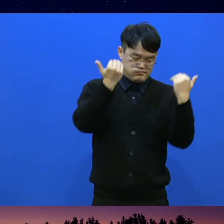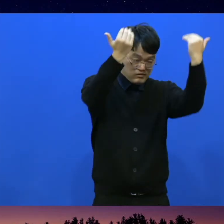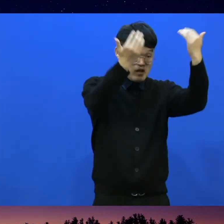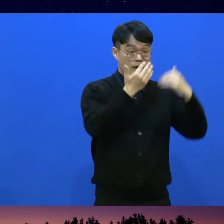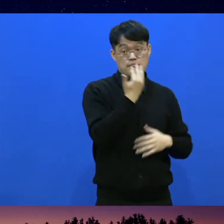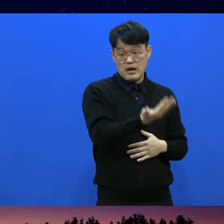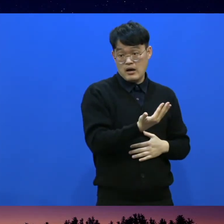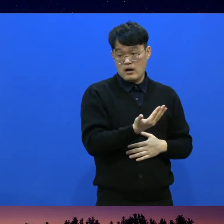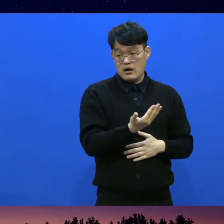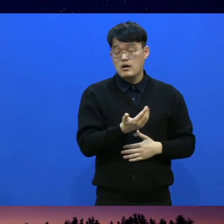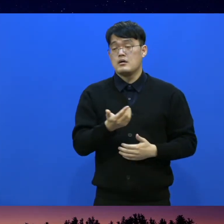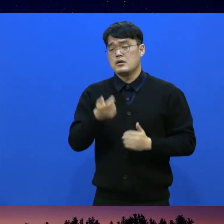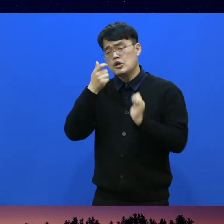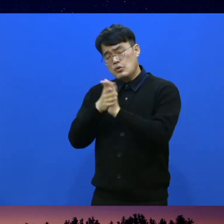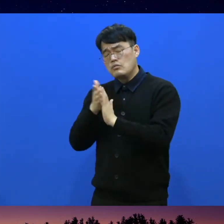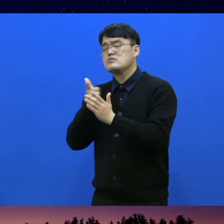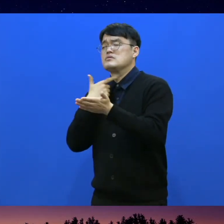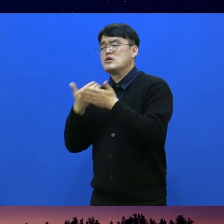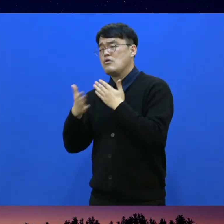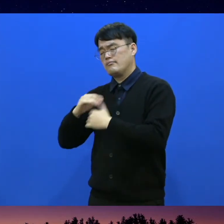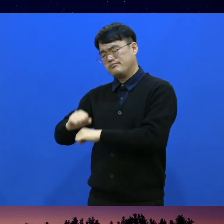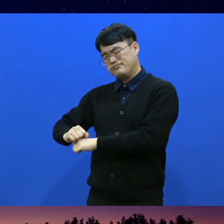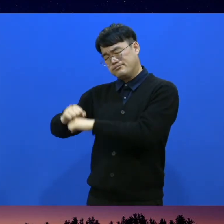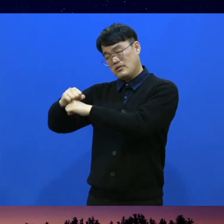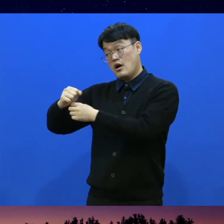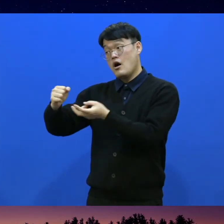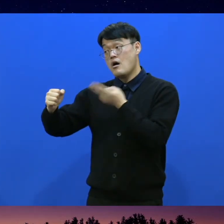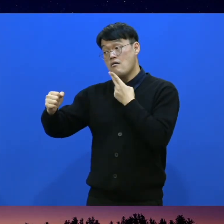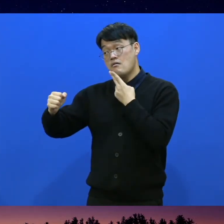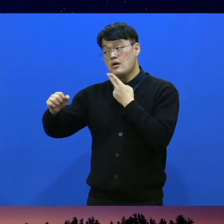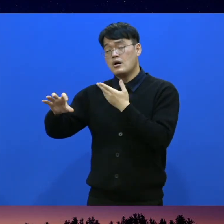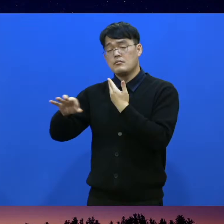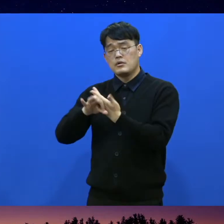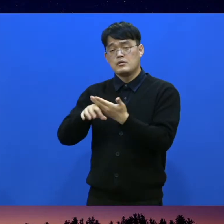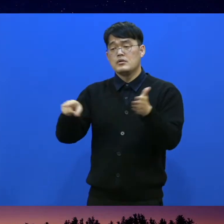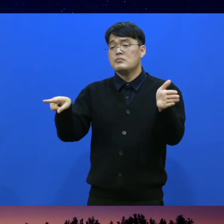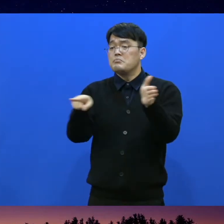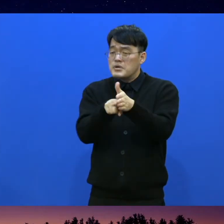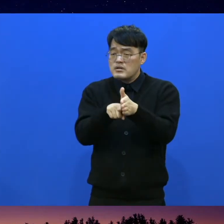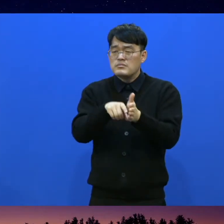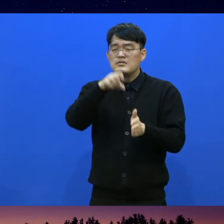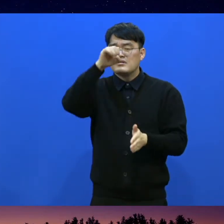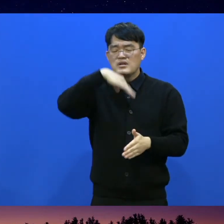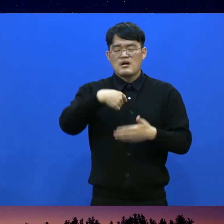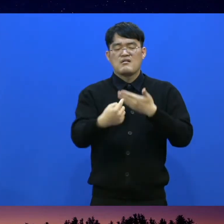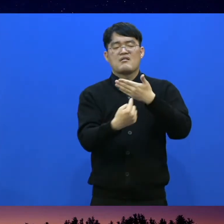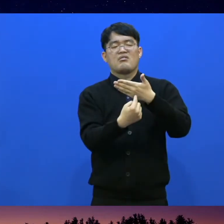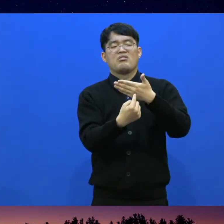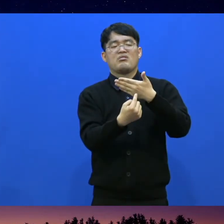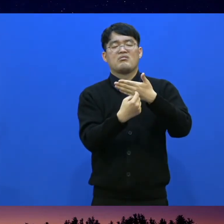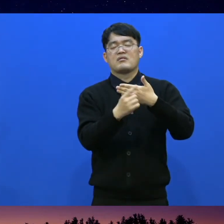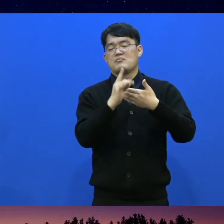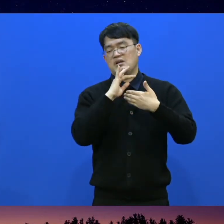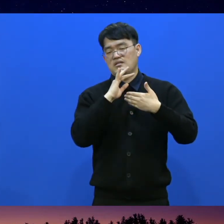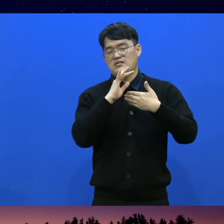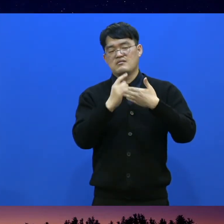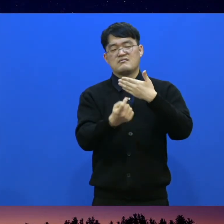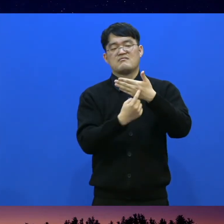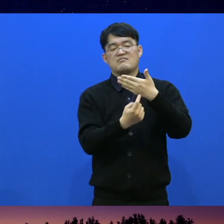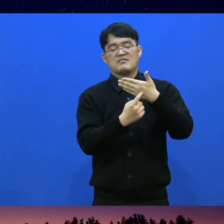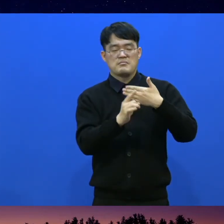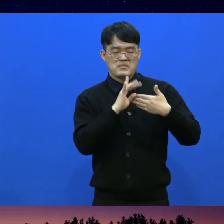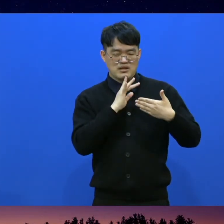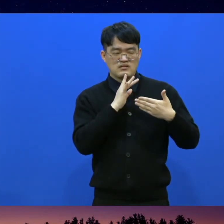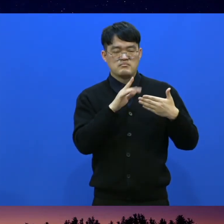체험이 쌓이지 않으면 어떻게 되죠, 여러분? 신앙은 형식화되는 겁니다. 기도도 형식화되는 겁니다. 체험이